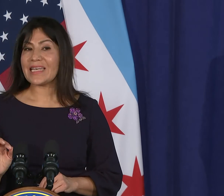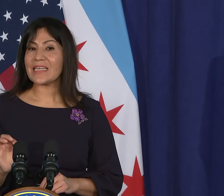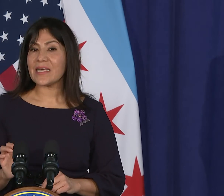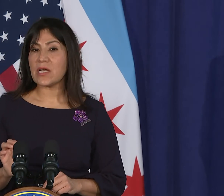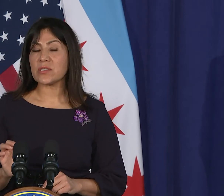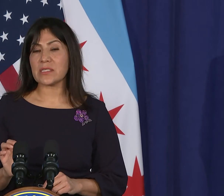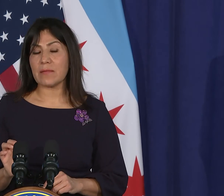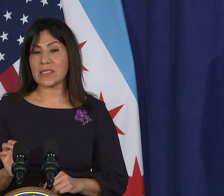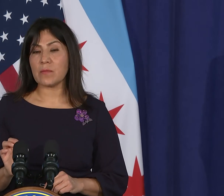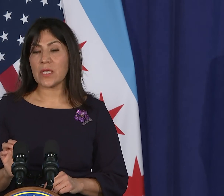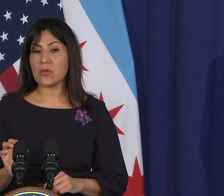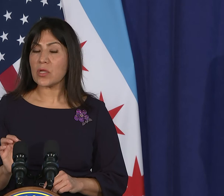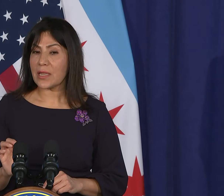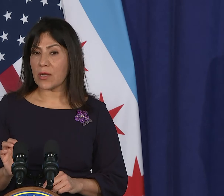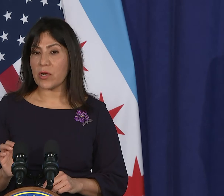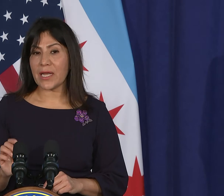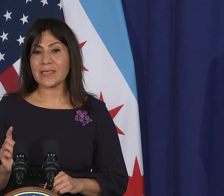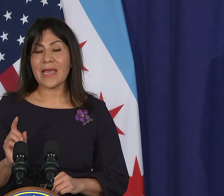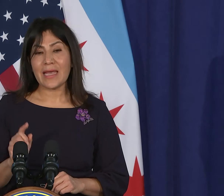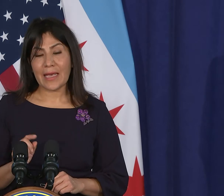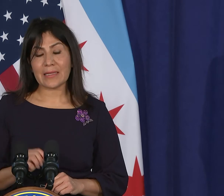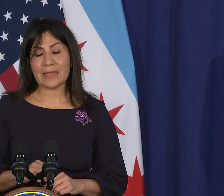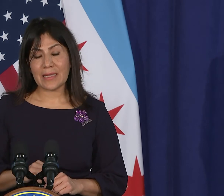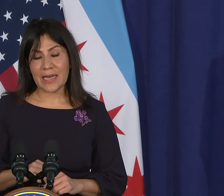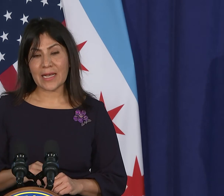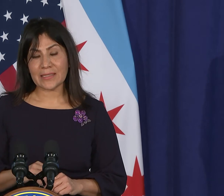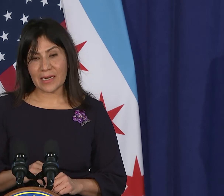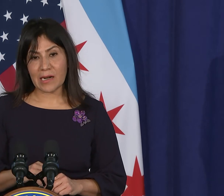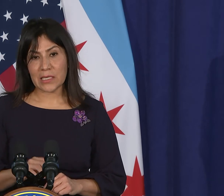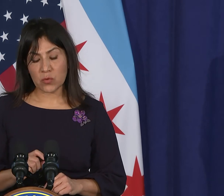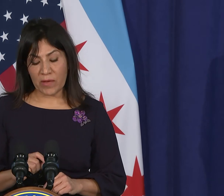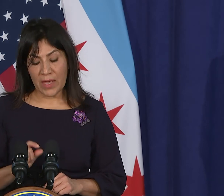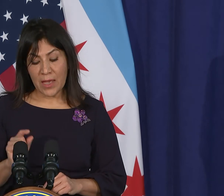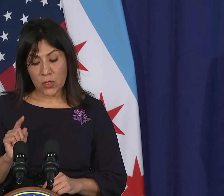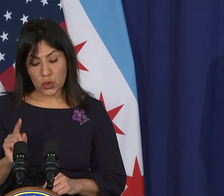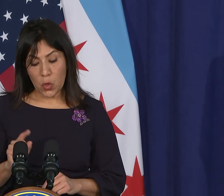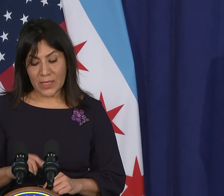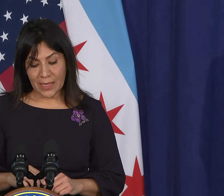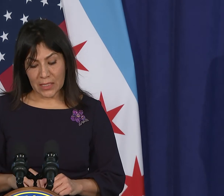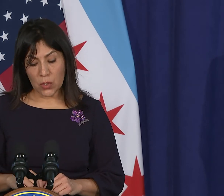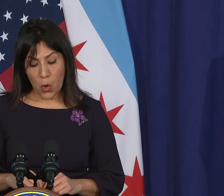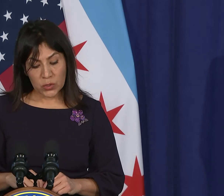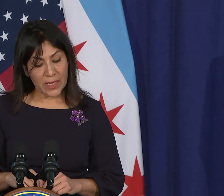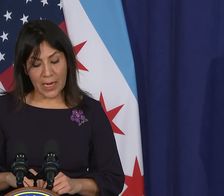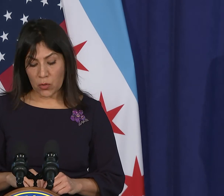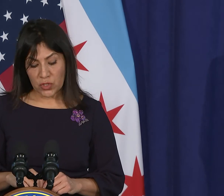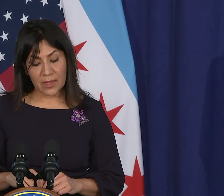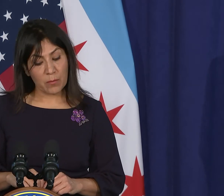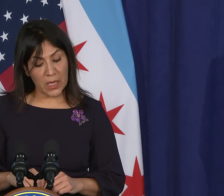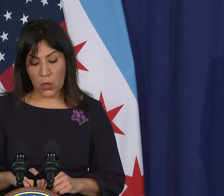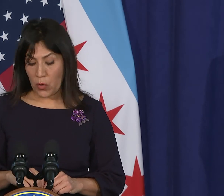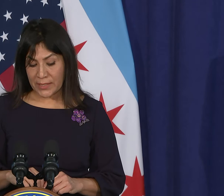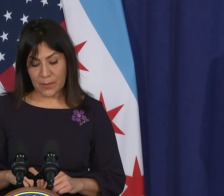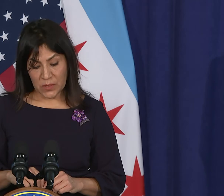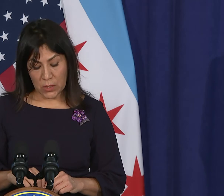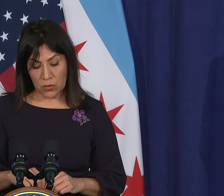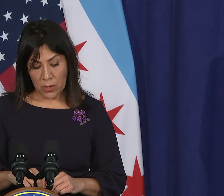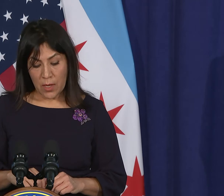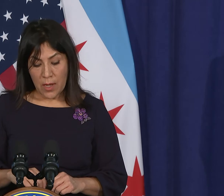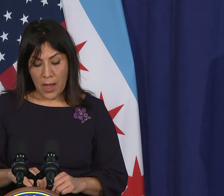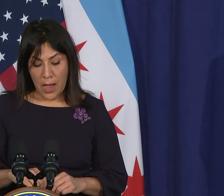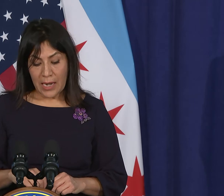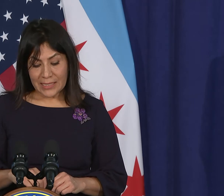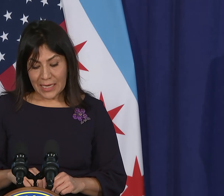noche. Estos eran los establecimientos o las licorerías que tenían que cerrar a las 9. Solo hasta las 11 de la noche, también no